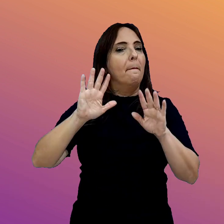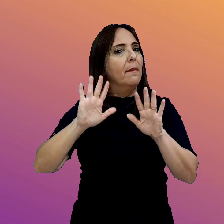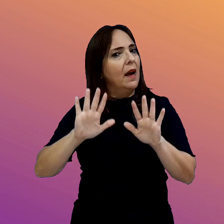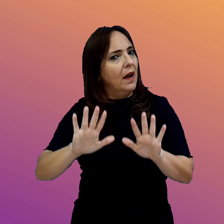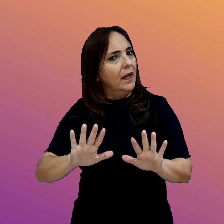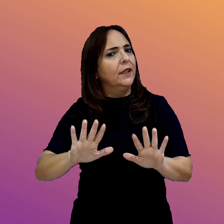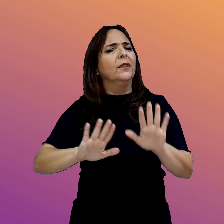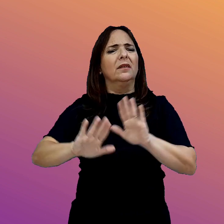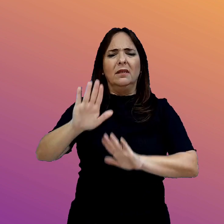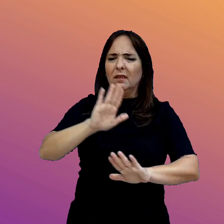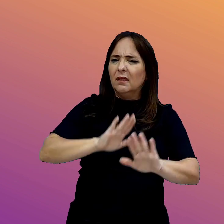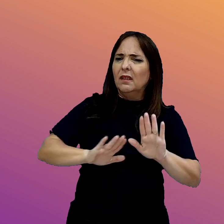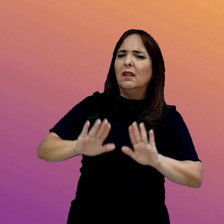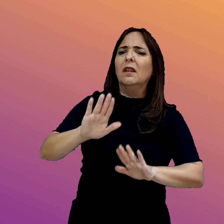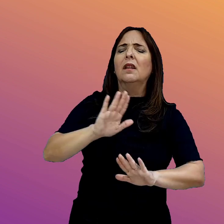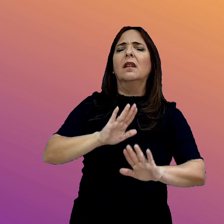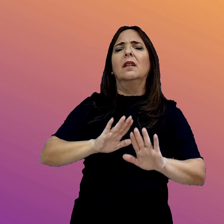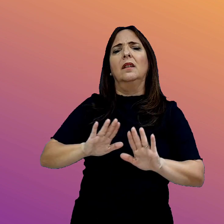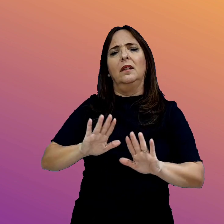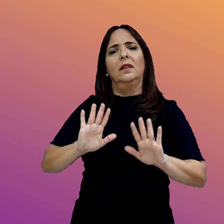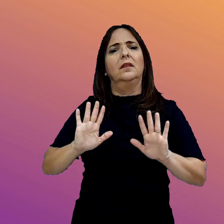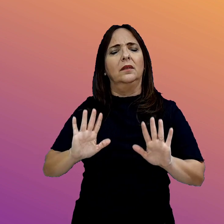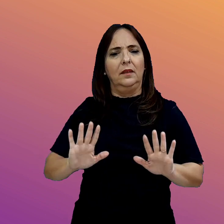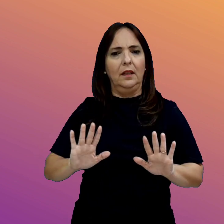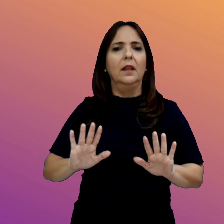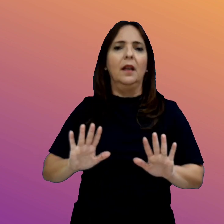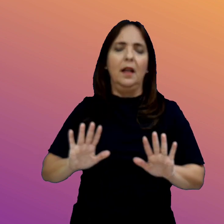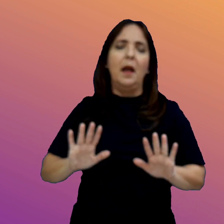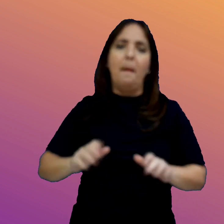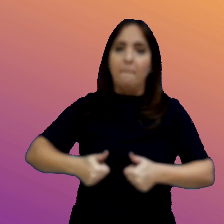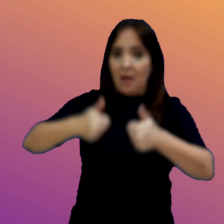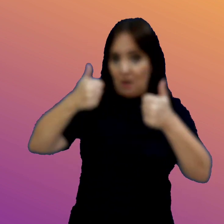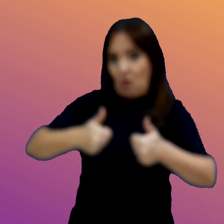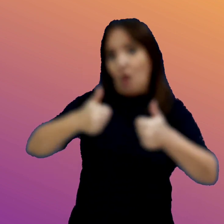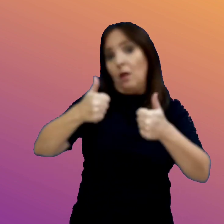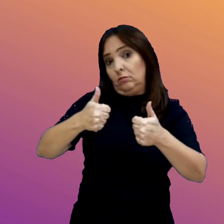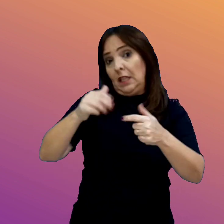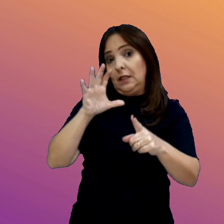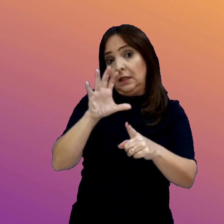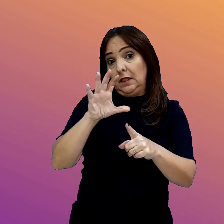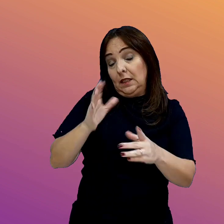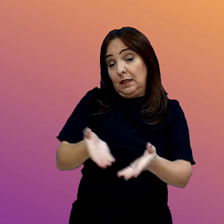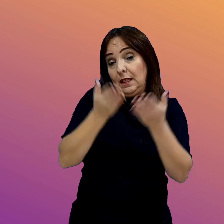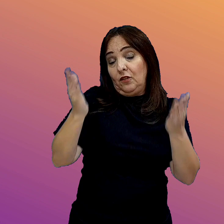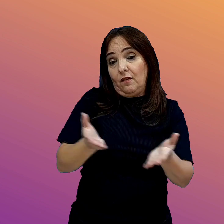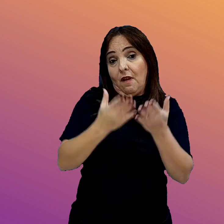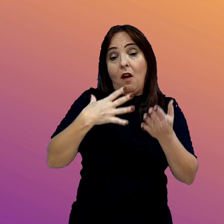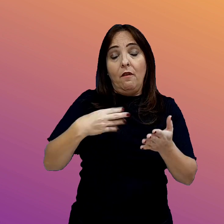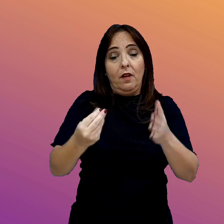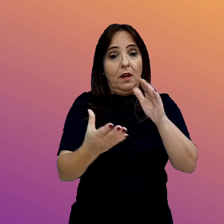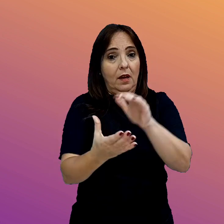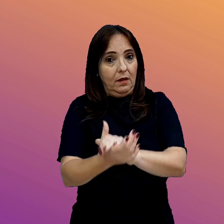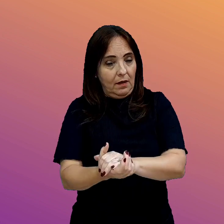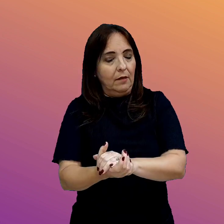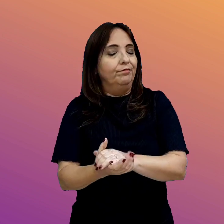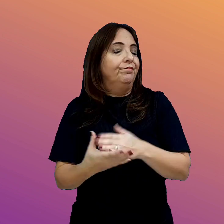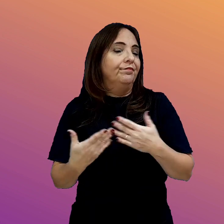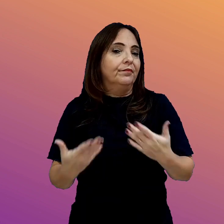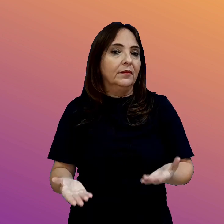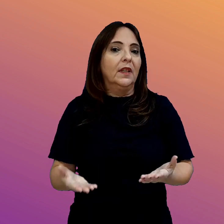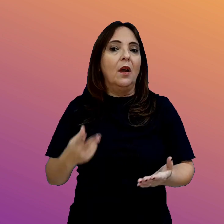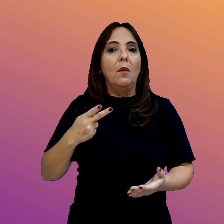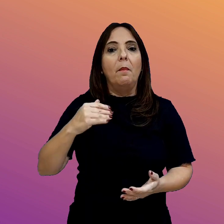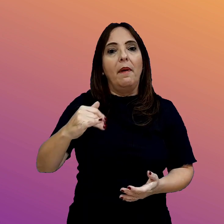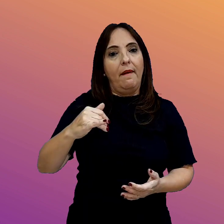De preferência através do casamento. De preferência através do casamento. Fundamental isso. Os pais criam os filhos para a vida. Tem que deixar